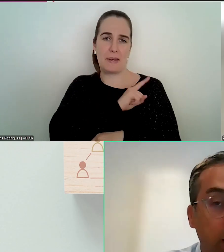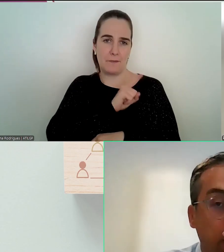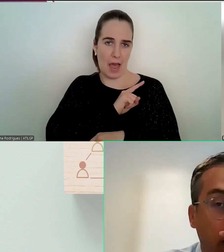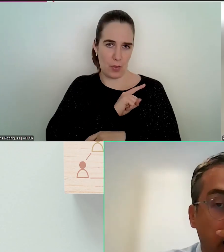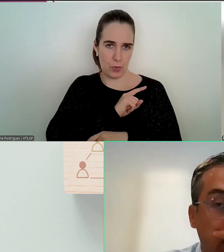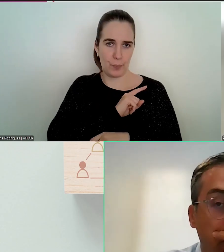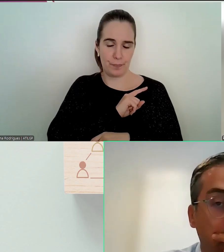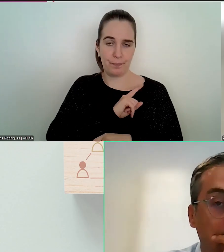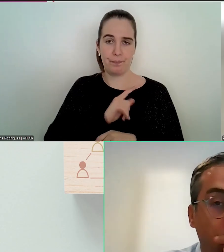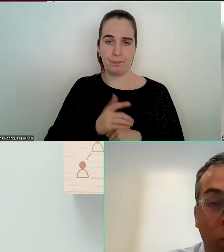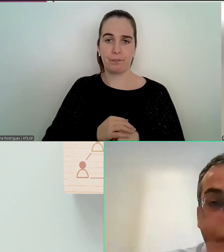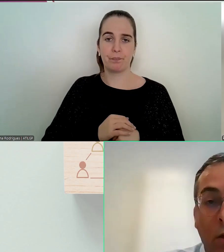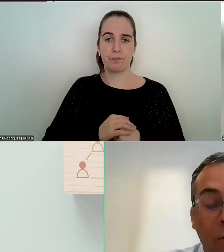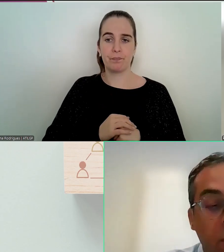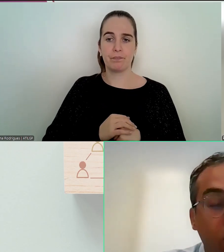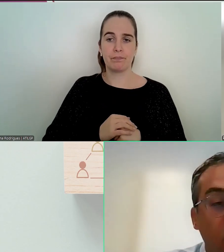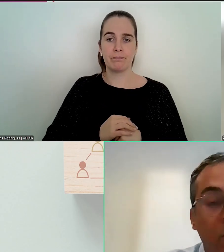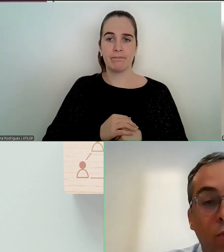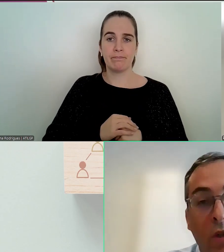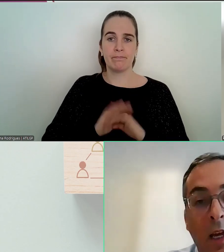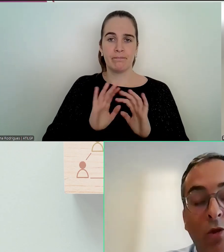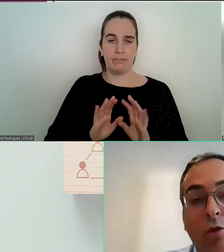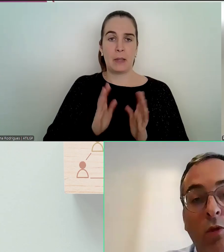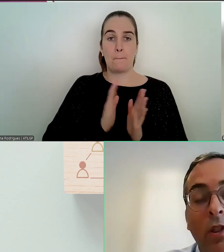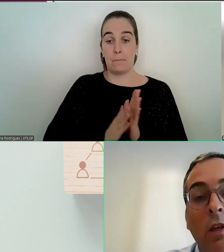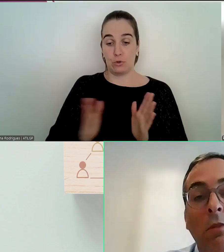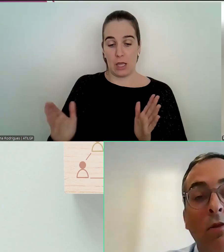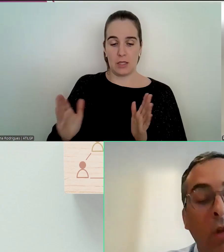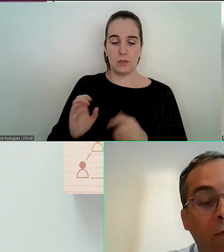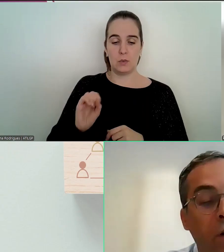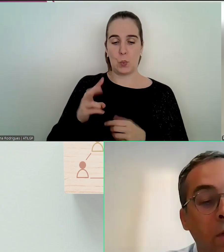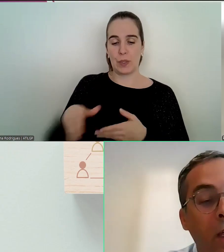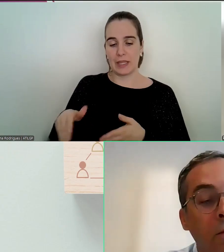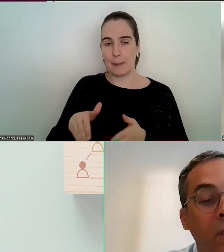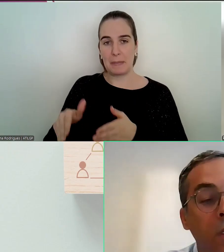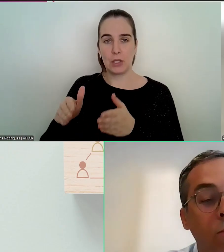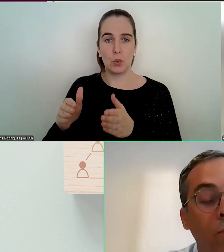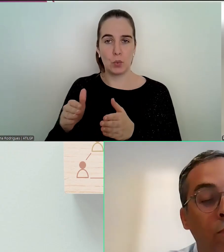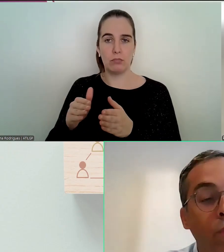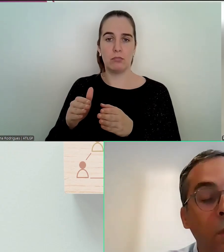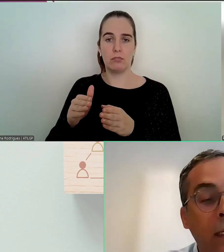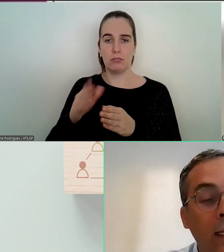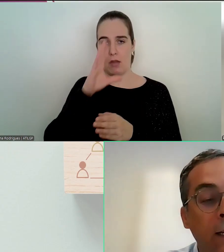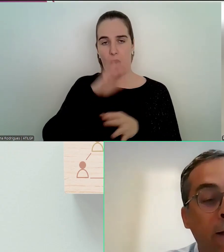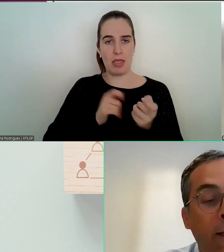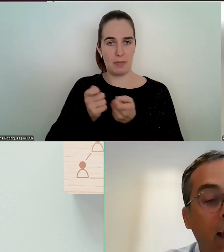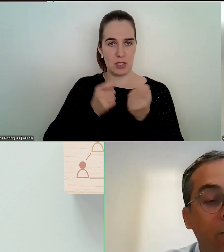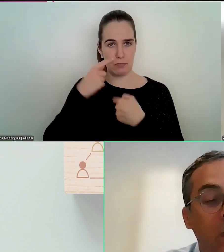de todo este processo ou todo este caminho de reforma da administração